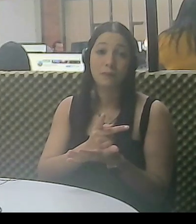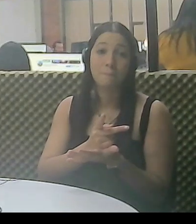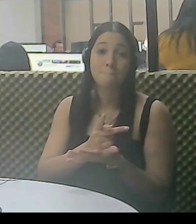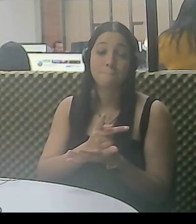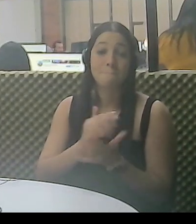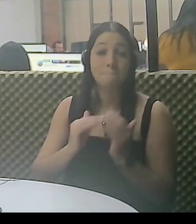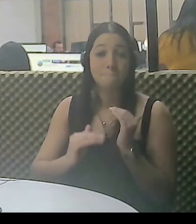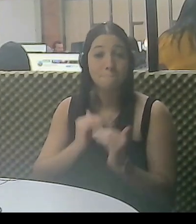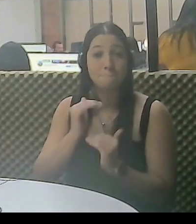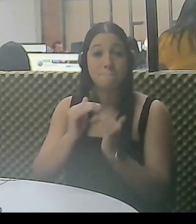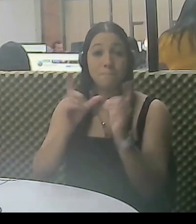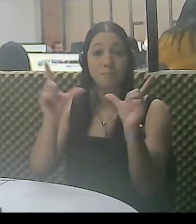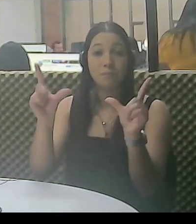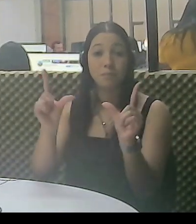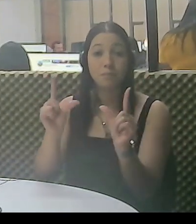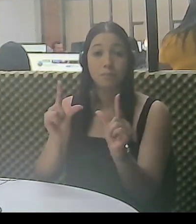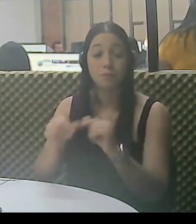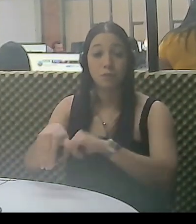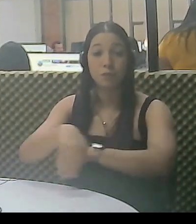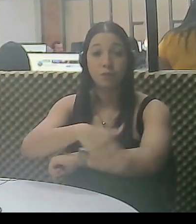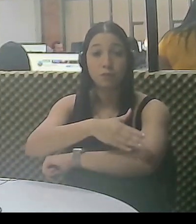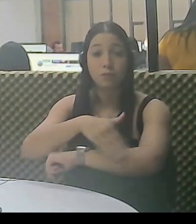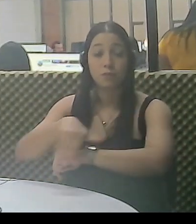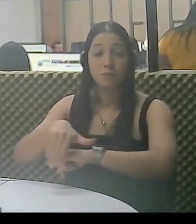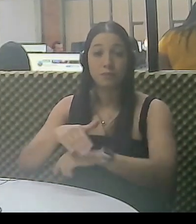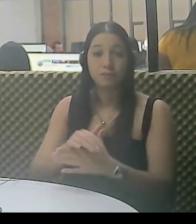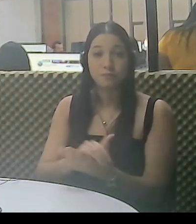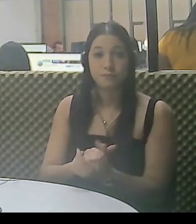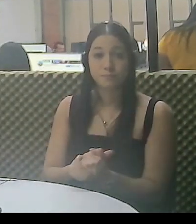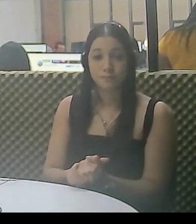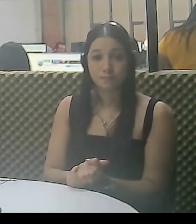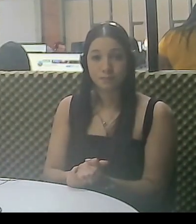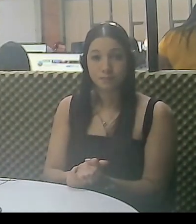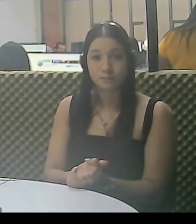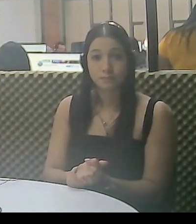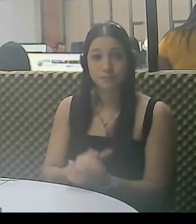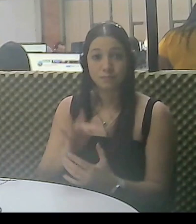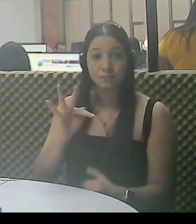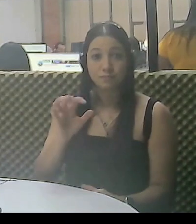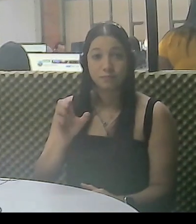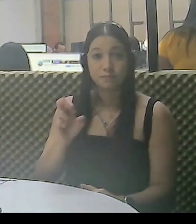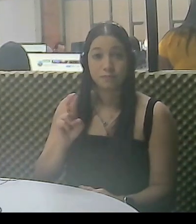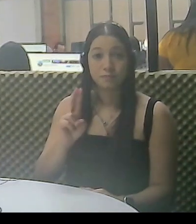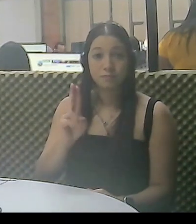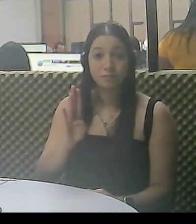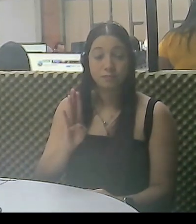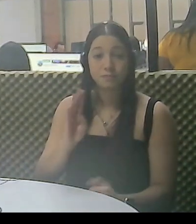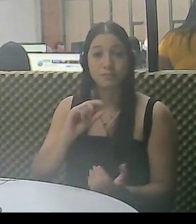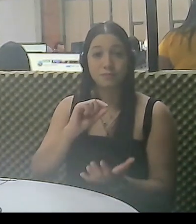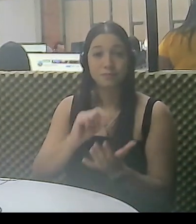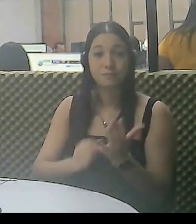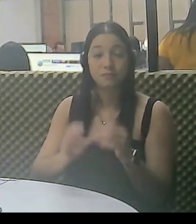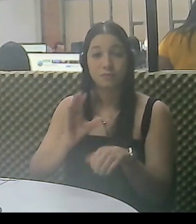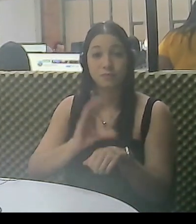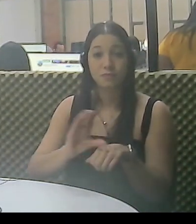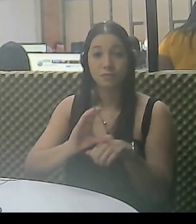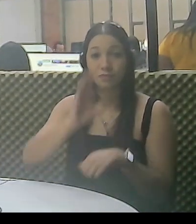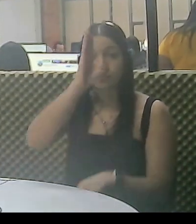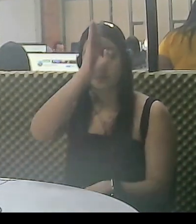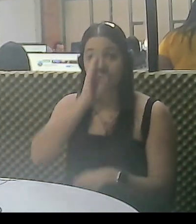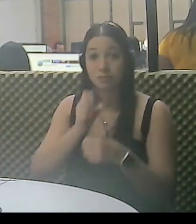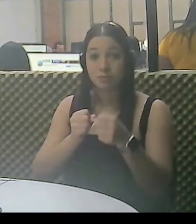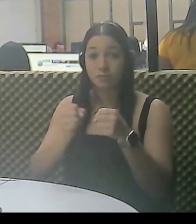cada vez mais diminuir animais de rua. Ferub abre inscrições para curso gratuito de